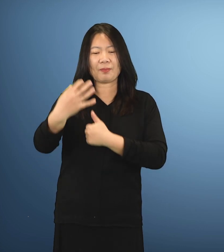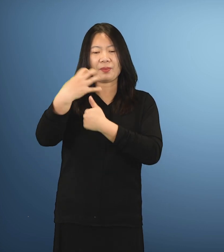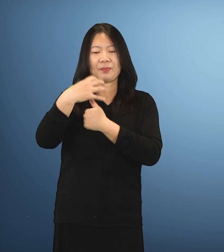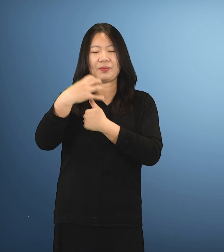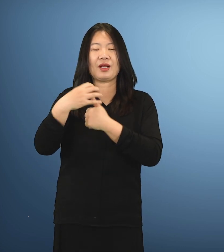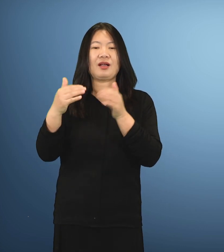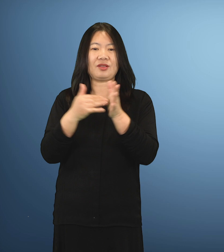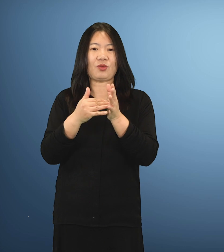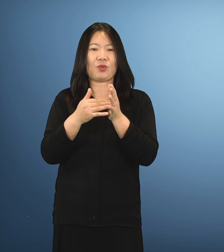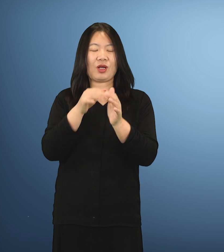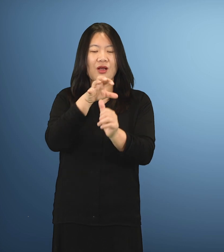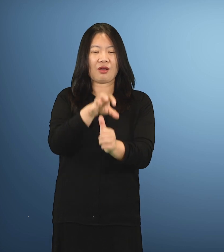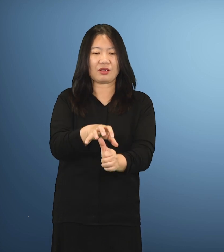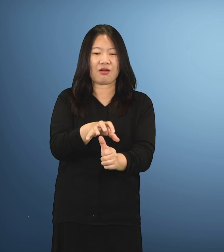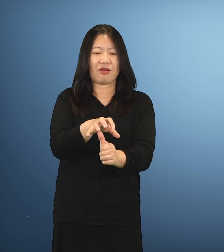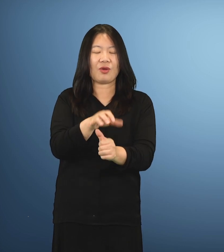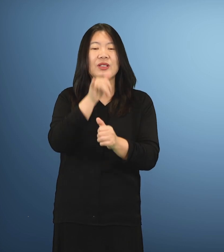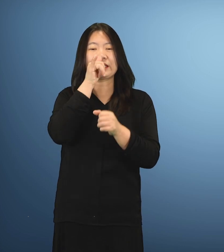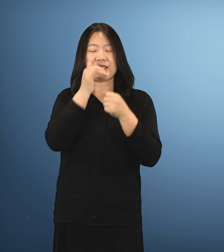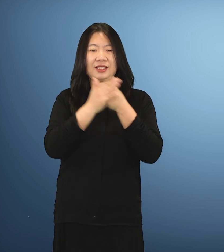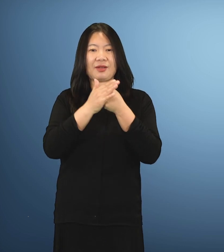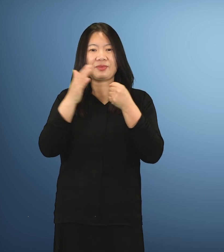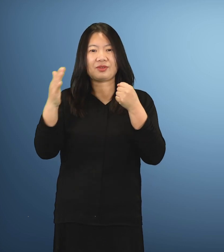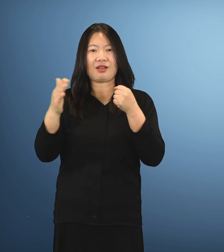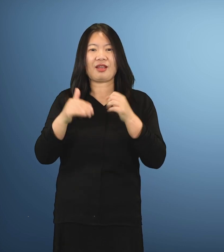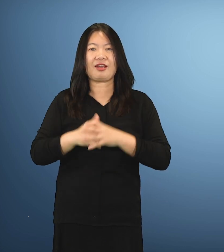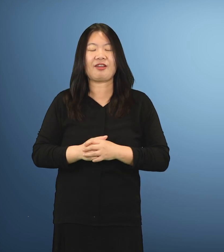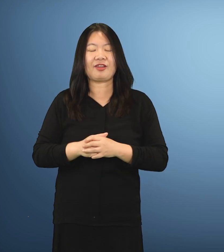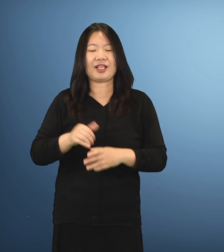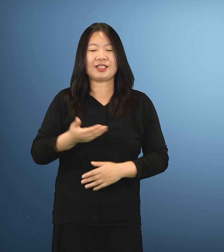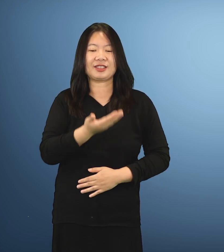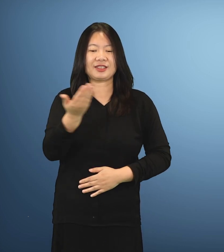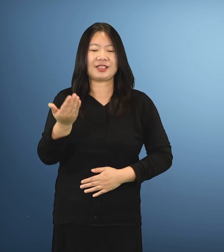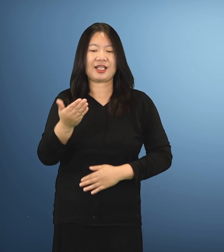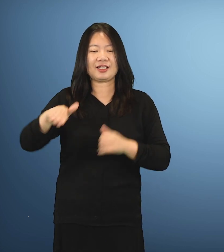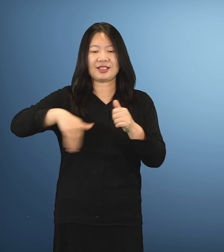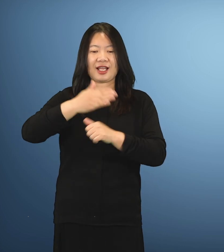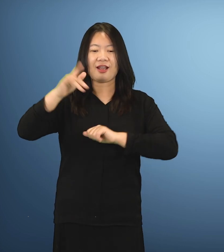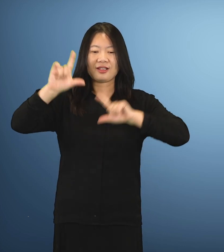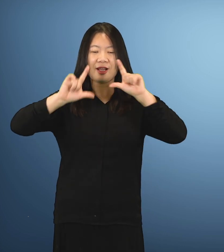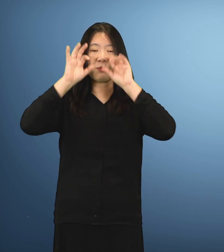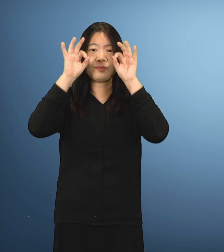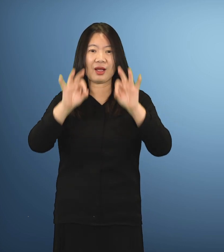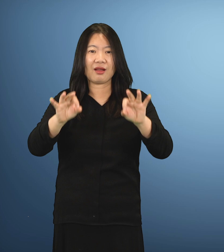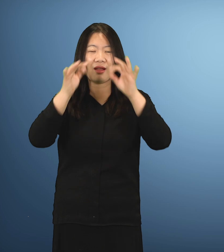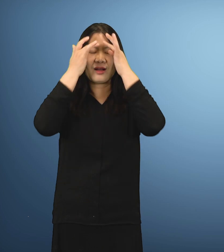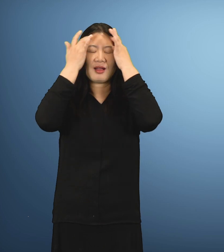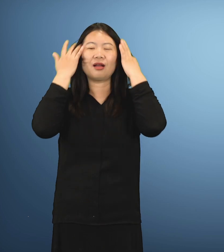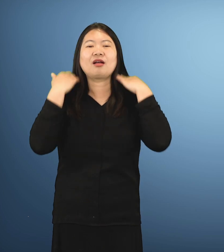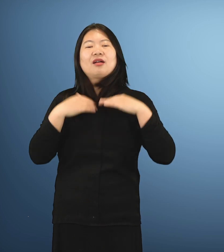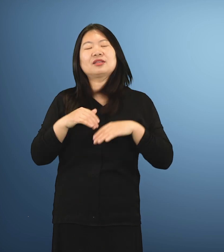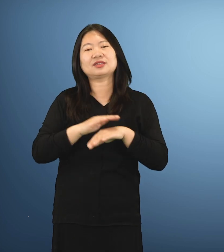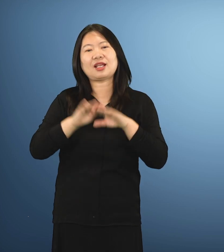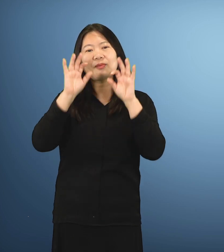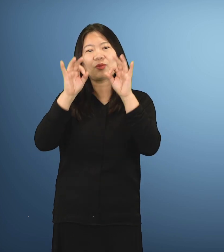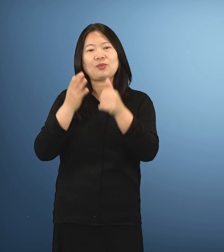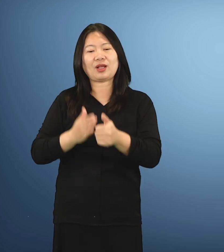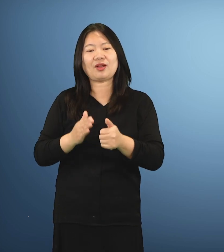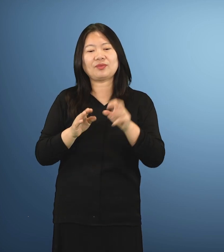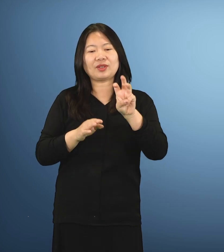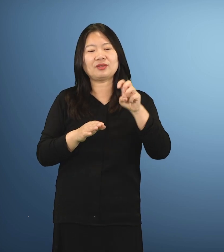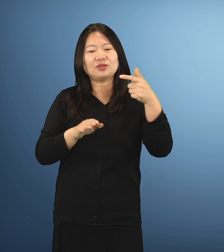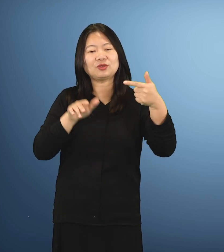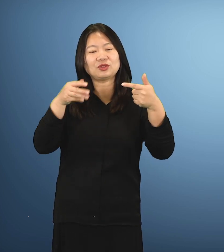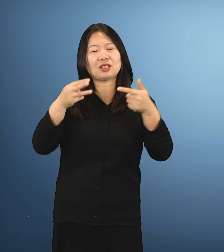탄압하고 억압하고 짓눌러서 그들의 상태가 어떻게 됐는가를 잘 보세요.